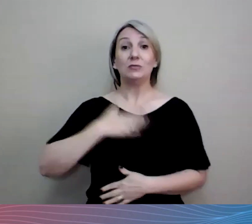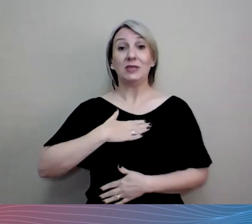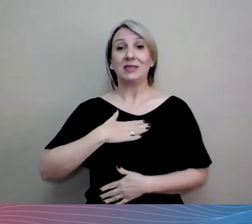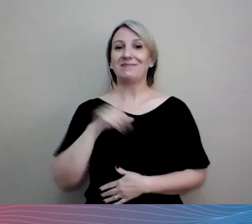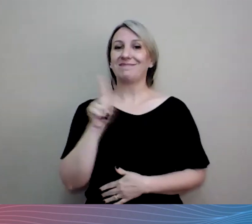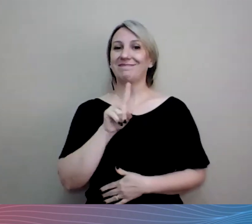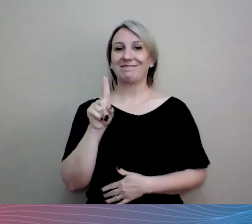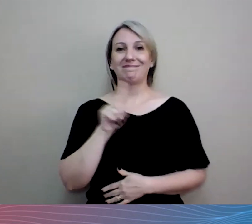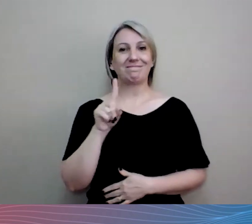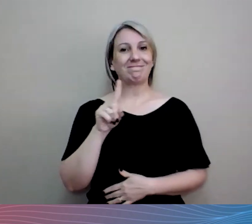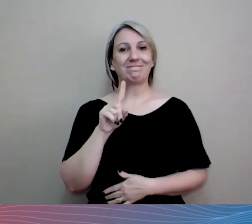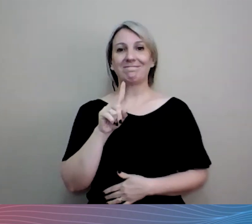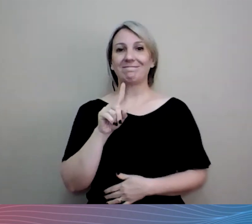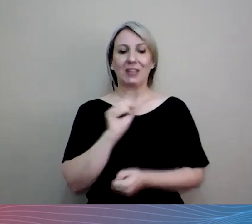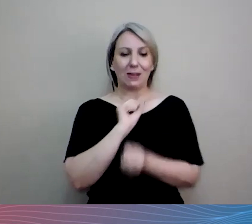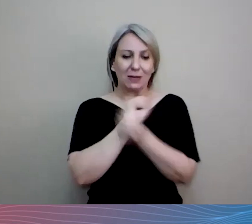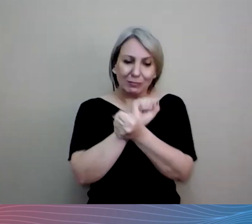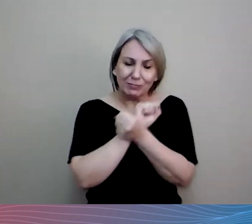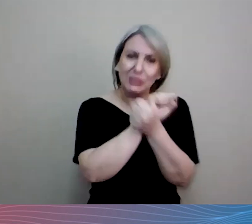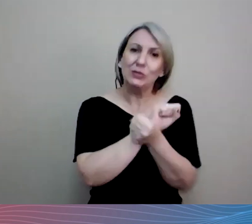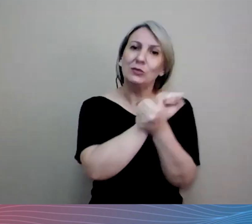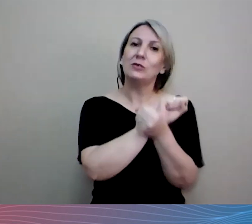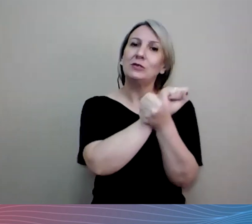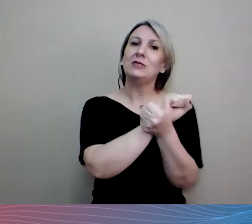ser prisioneiro no Senhor.